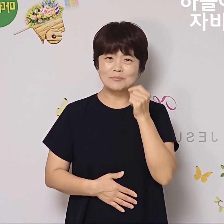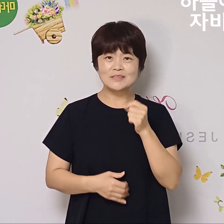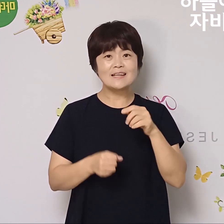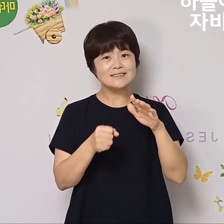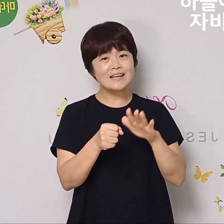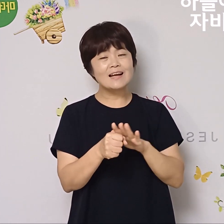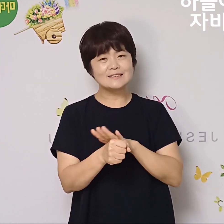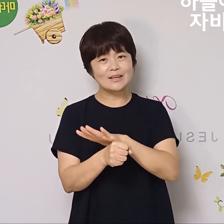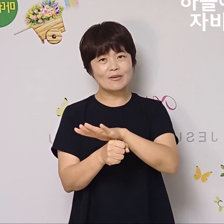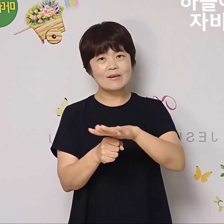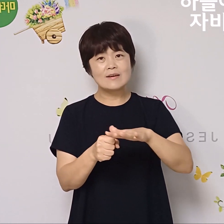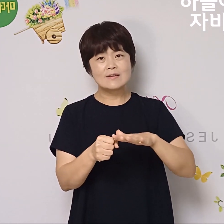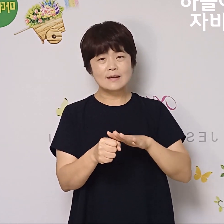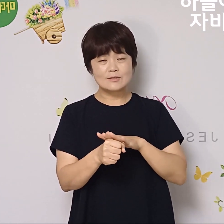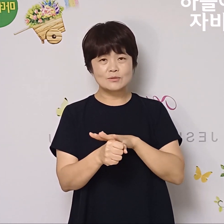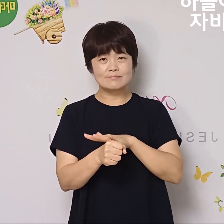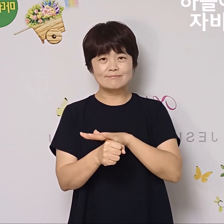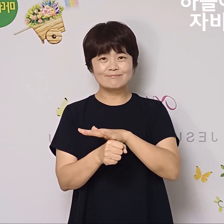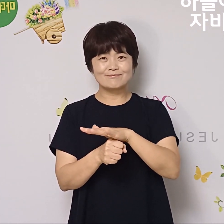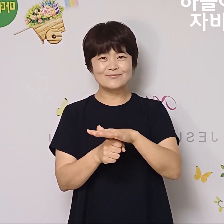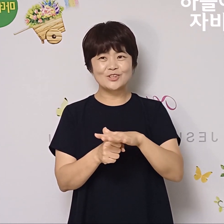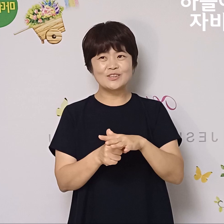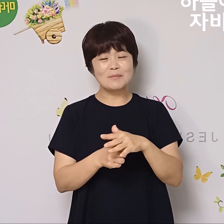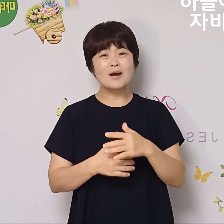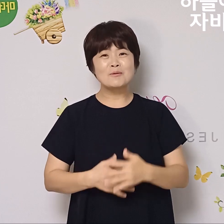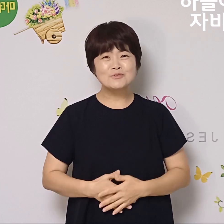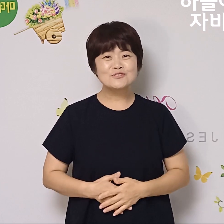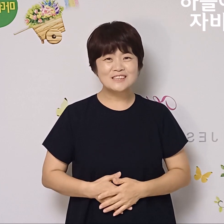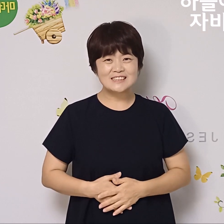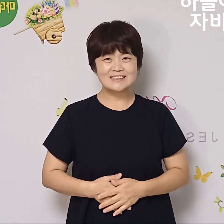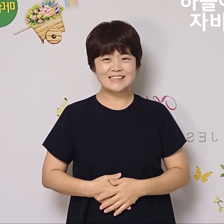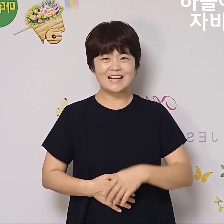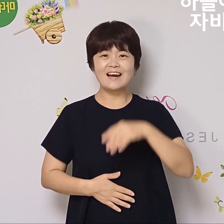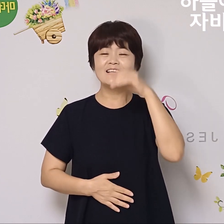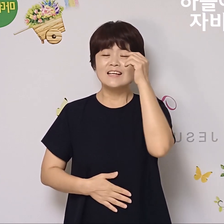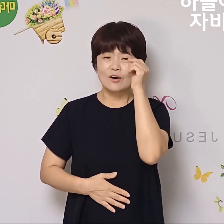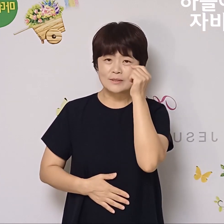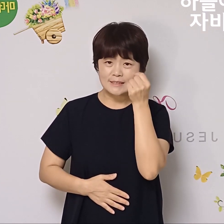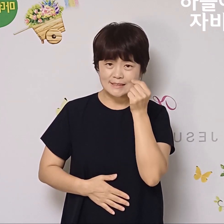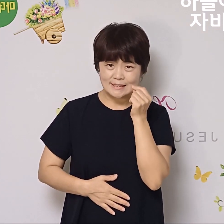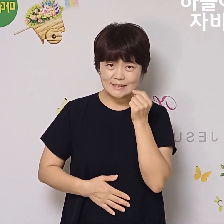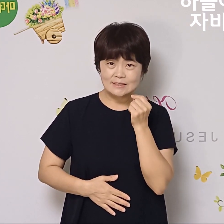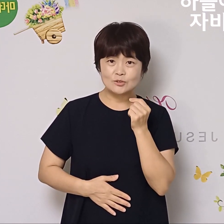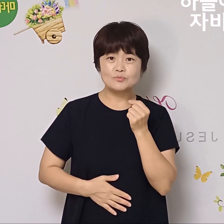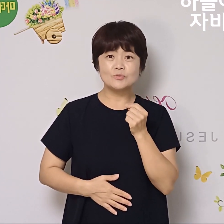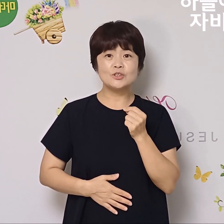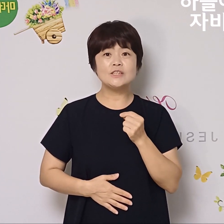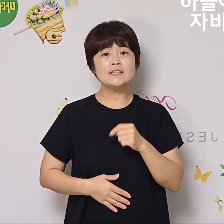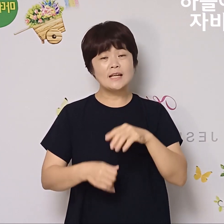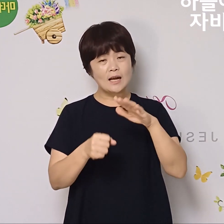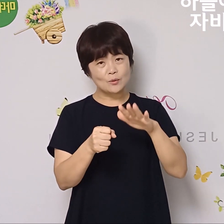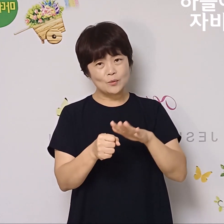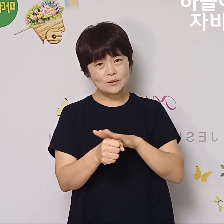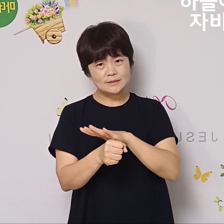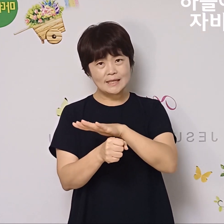아프게 사랑하세요. 그러니까 저희를 마음에 품고 계시니까 어쨌든 눈물하고